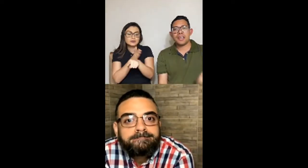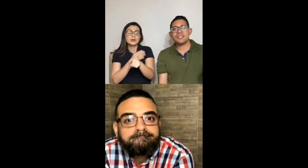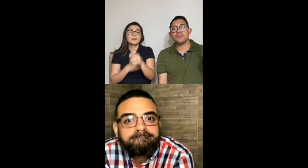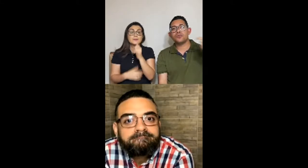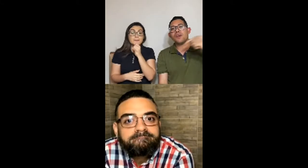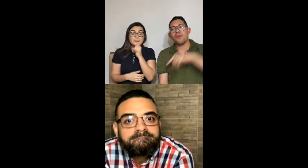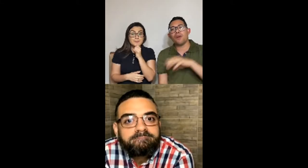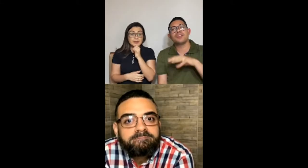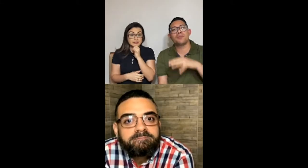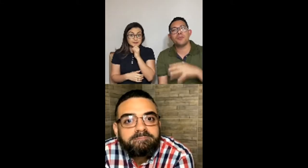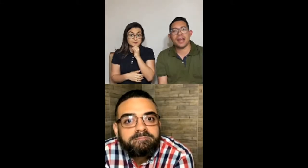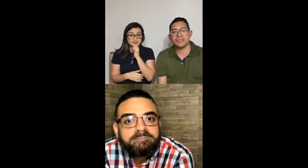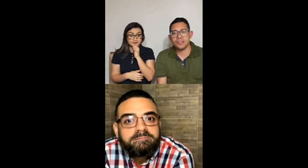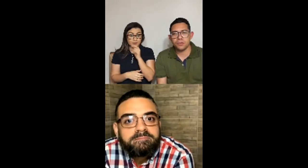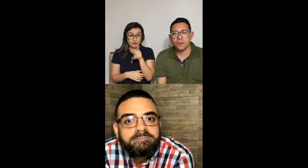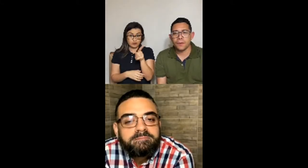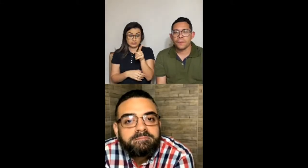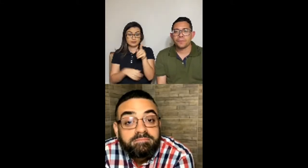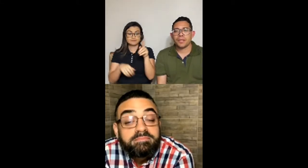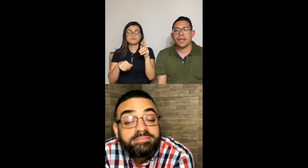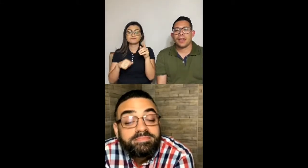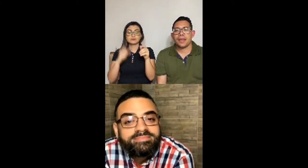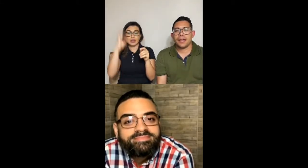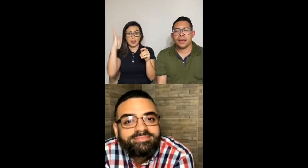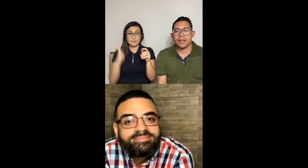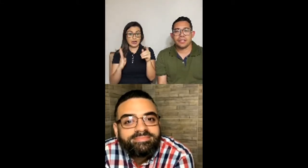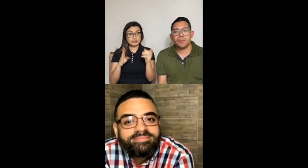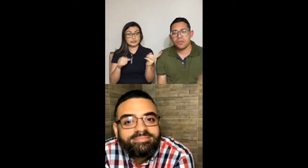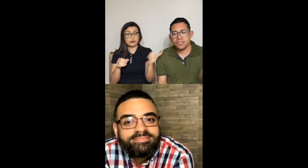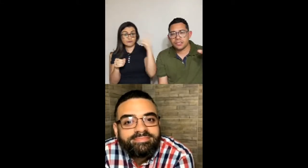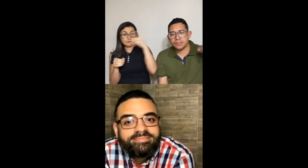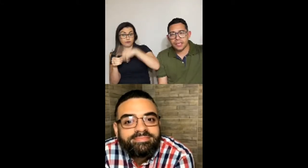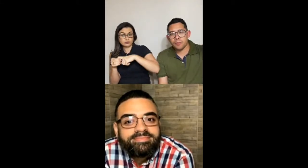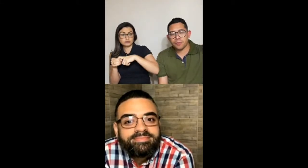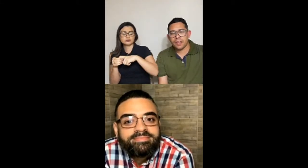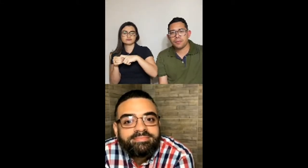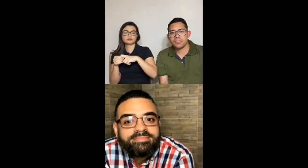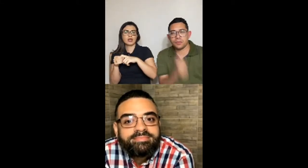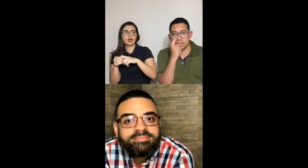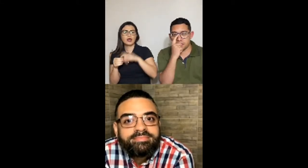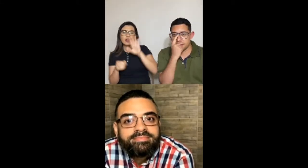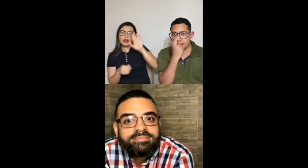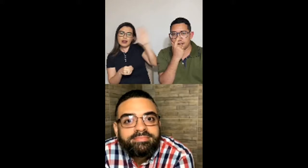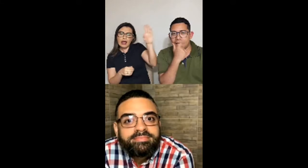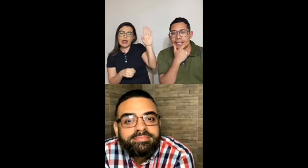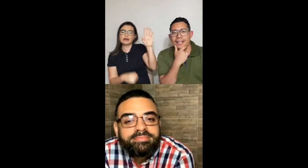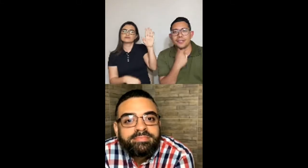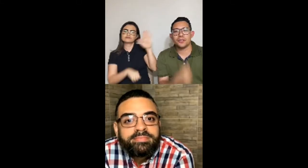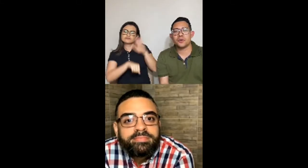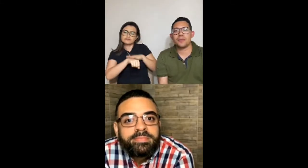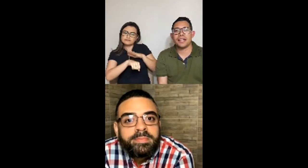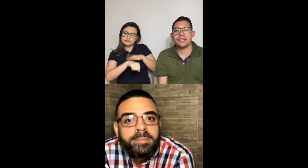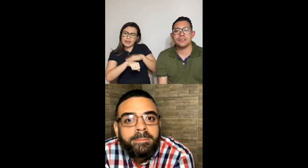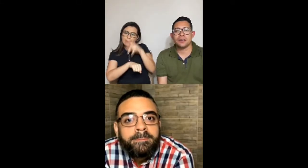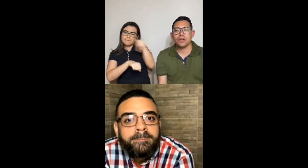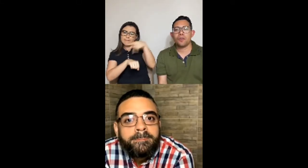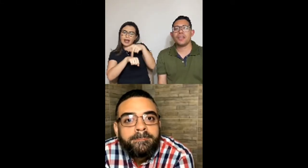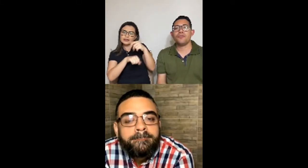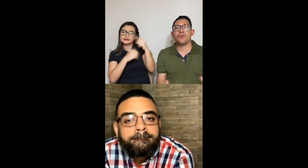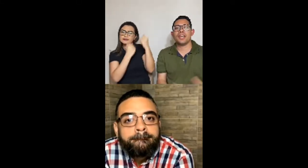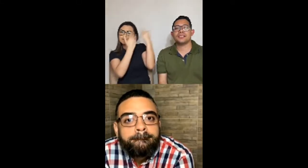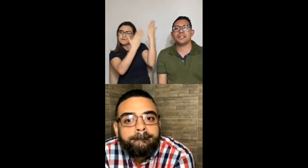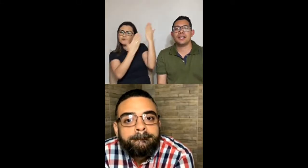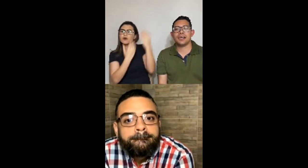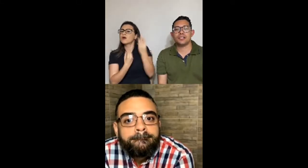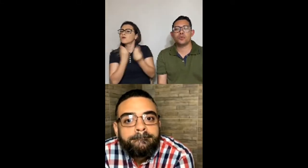foi nessa sua volta para o Brasil, depois desse tempo, né, em missões em outro país, como é que